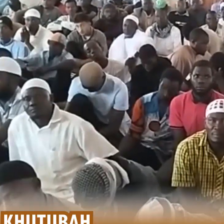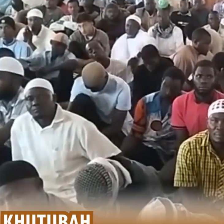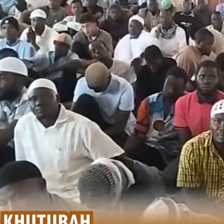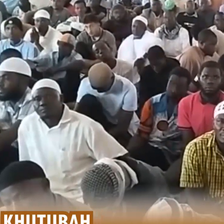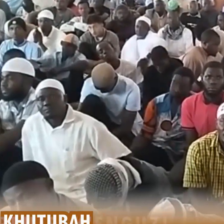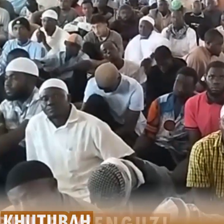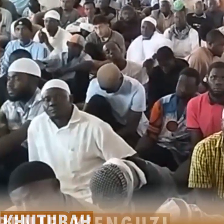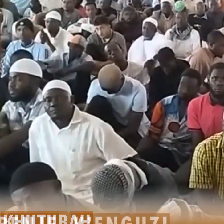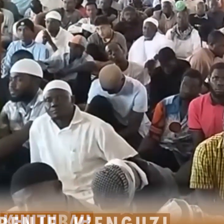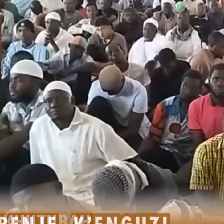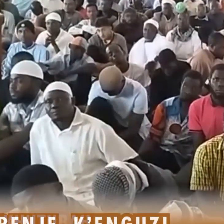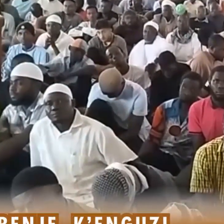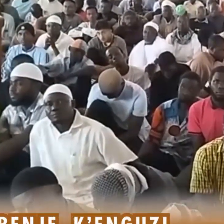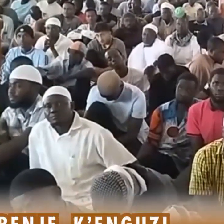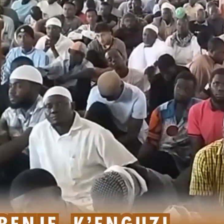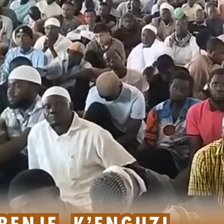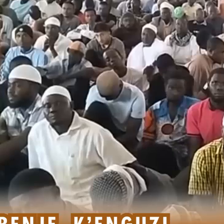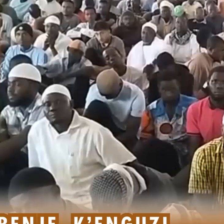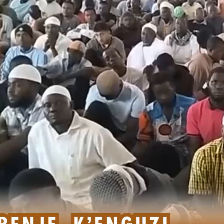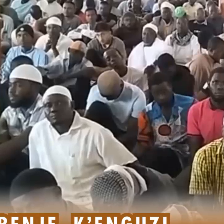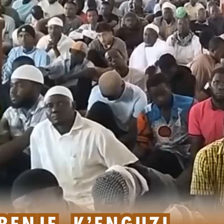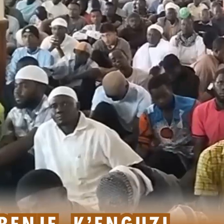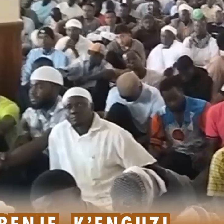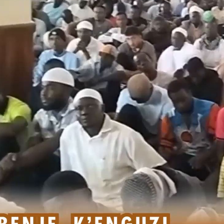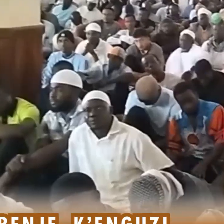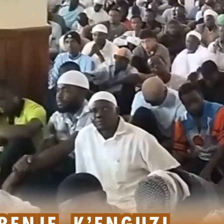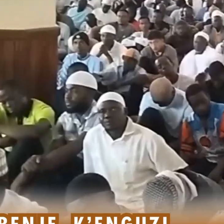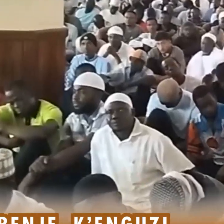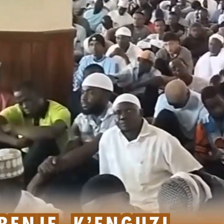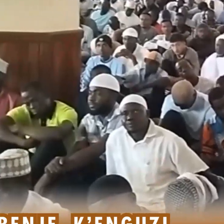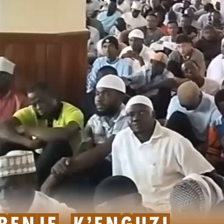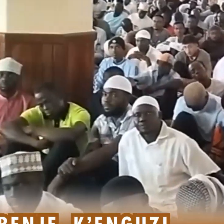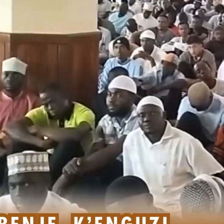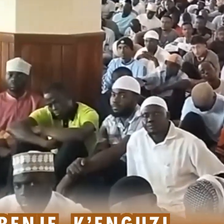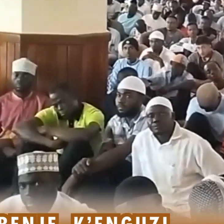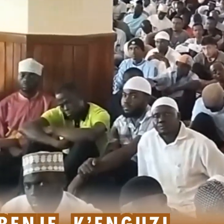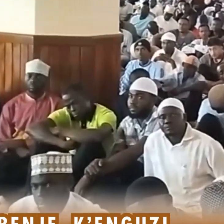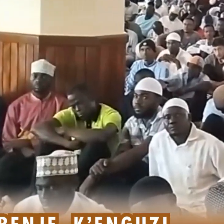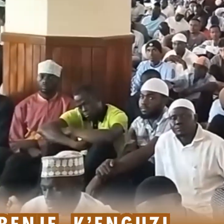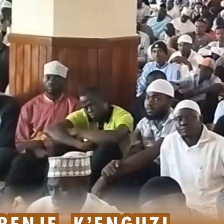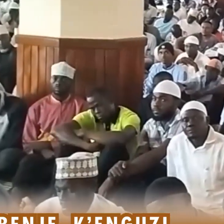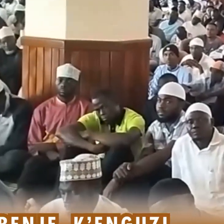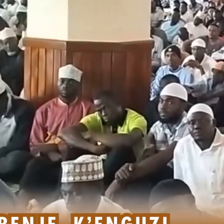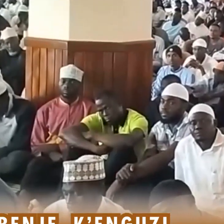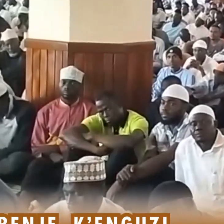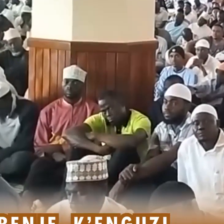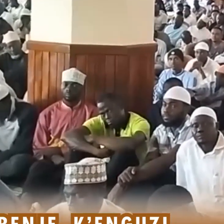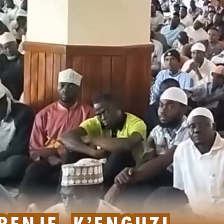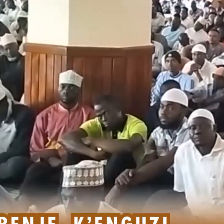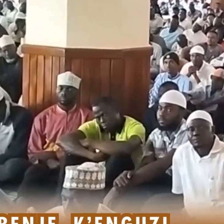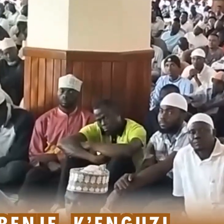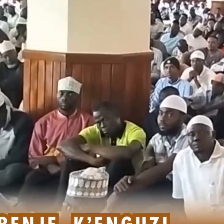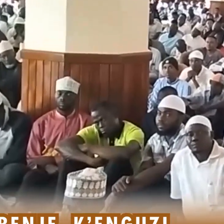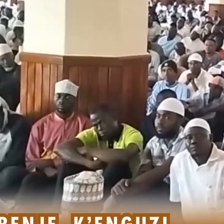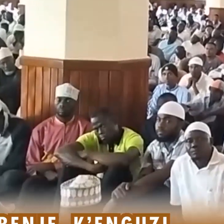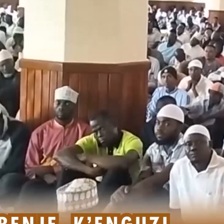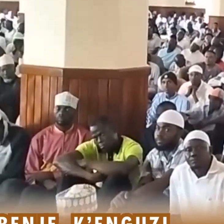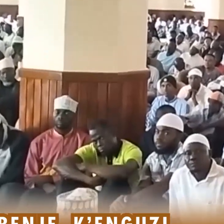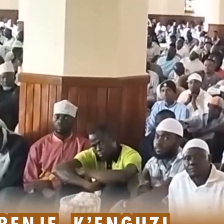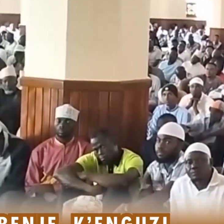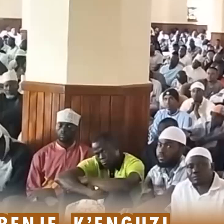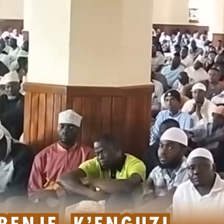ورسوله فقد فاز فوزا عظيما يا أيها الذين آمنوا اتقوا الله حق